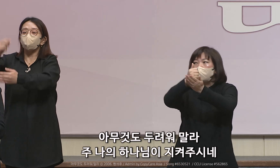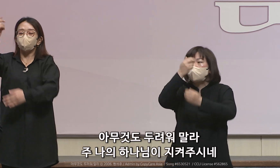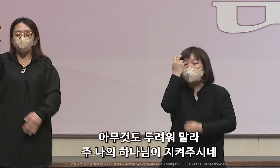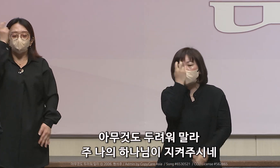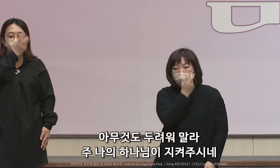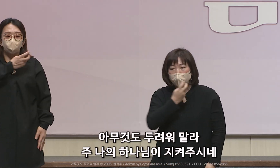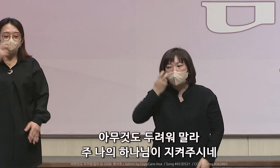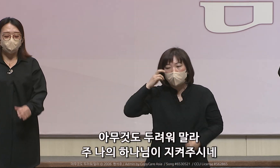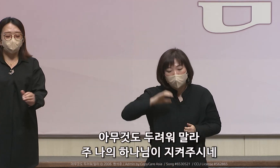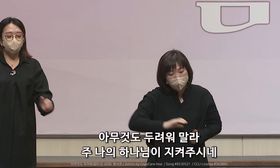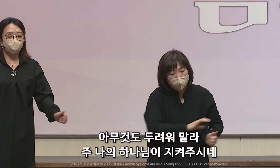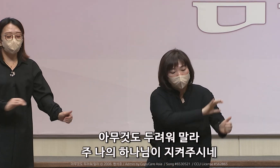하나님이